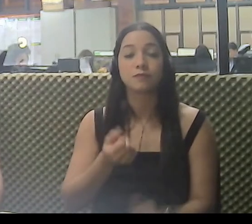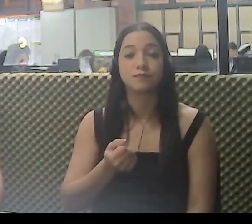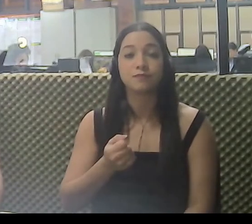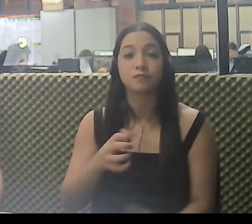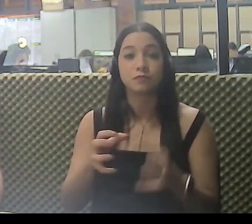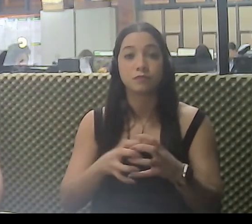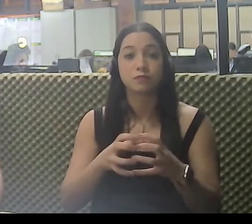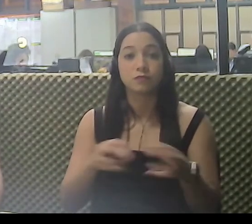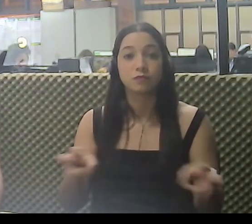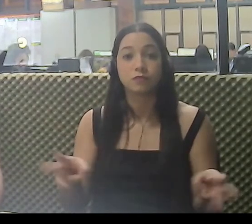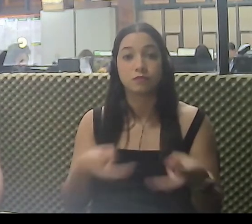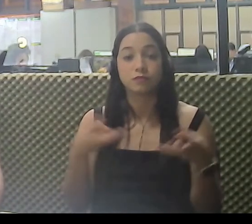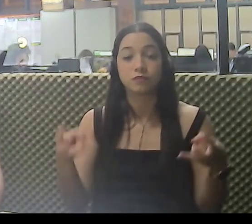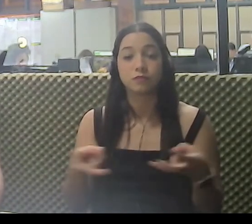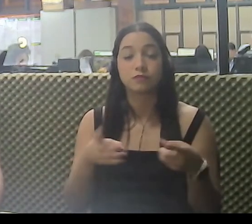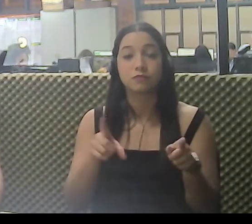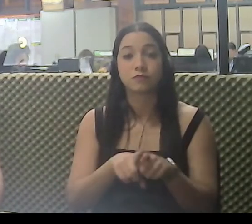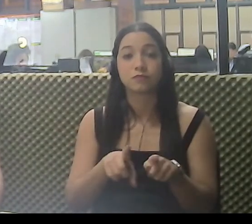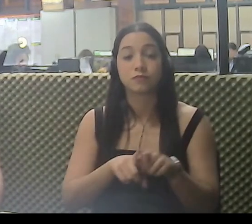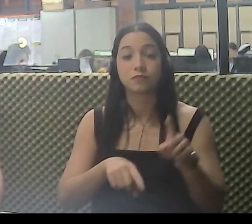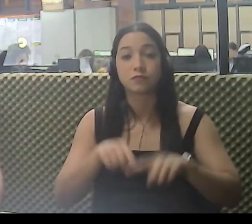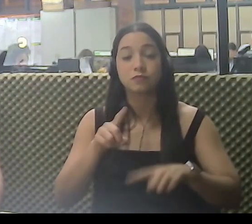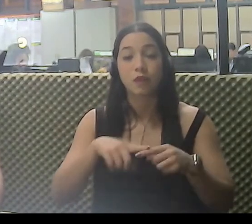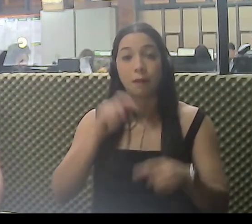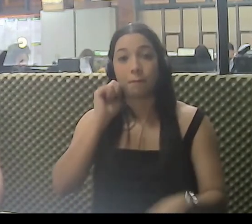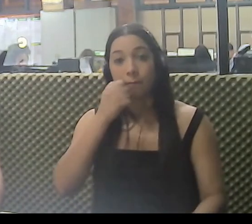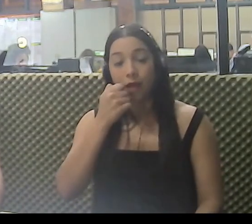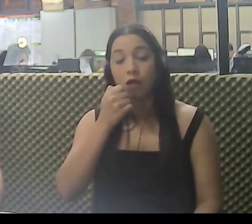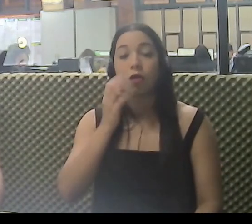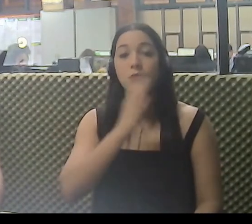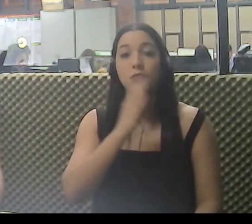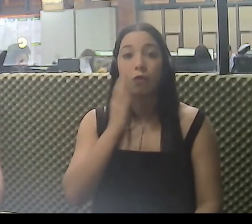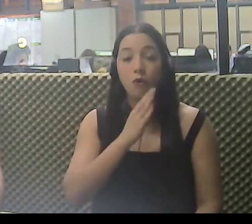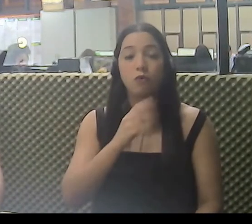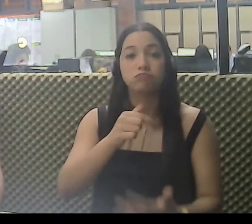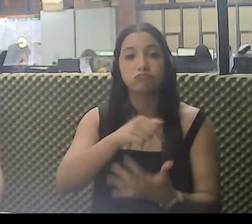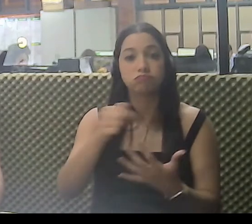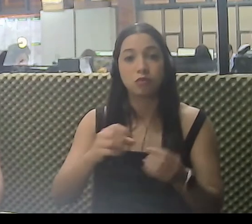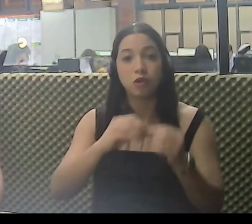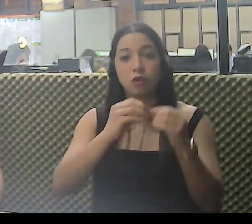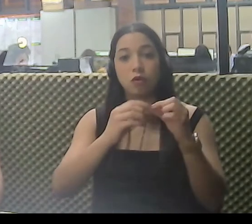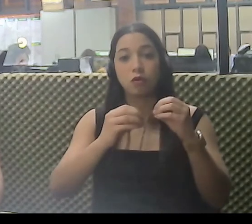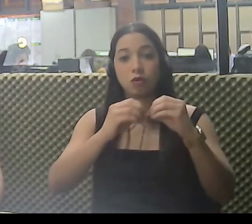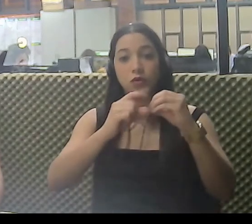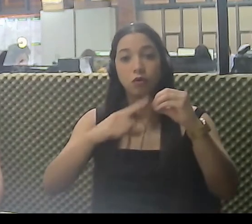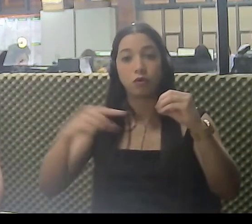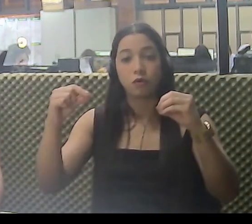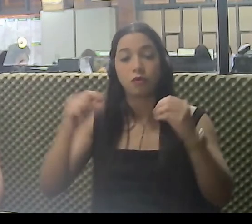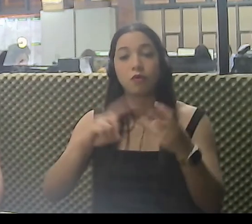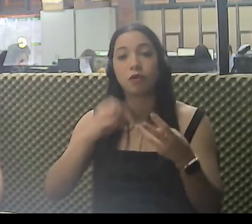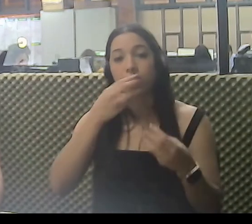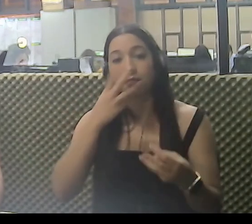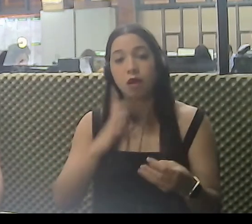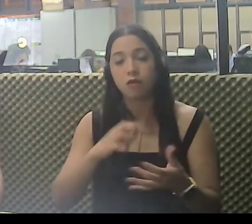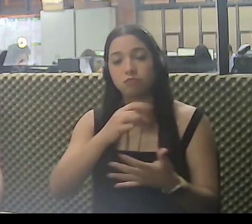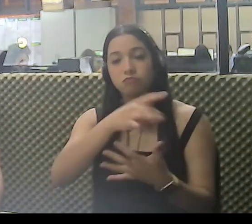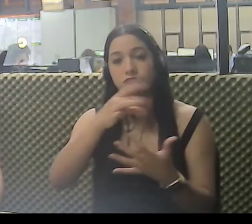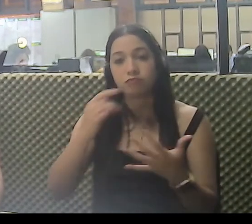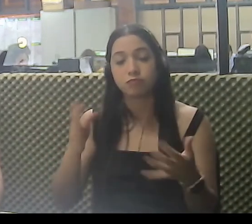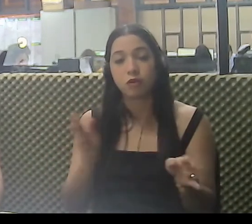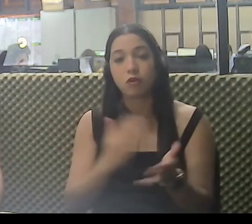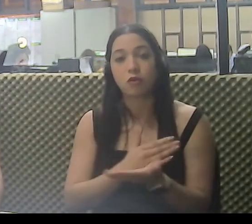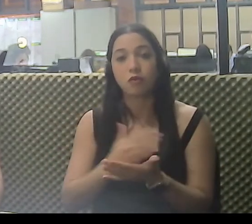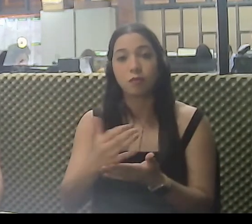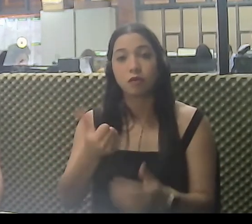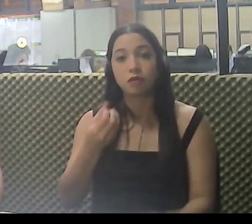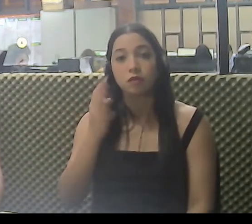artesanatos, hortifruti granjeiros, produtos de panificação, confeitaria, orgânicos, mel e derivados, ocorre das 4 da tarde até